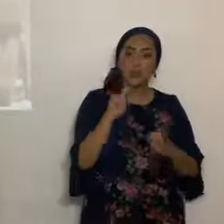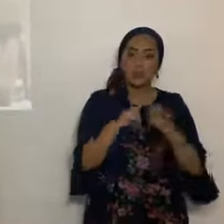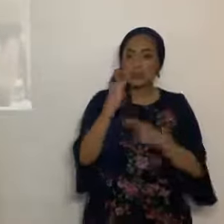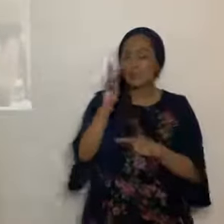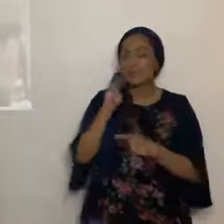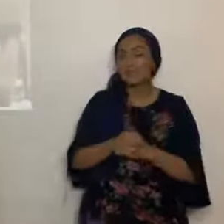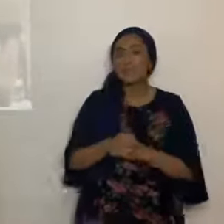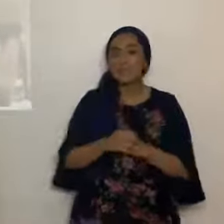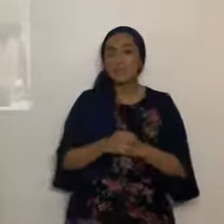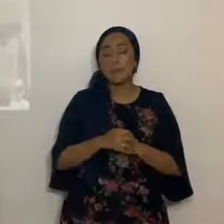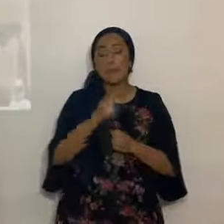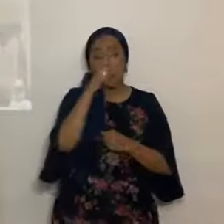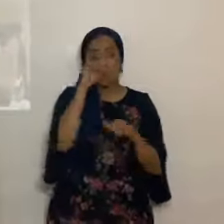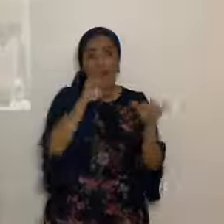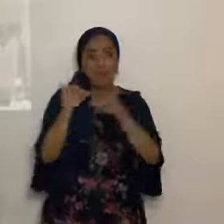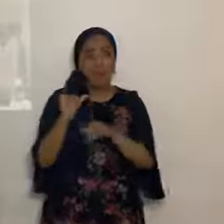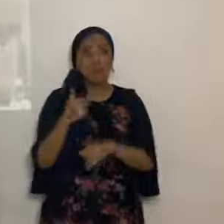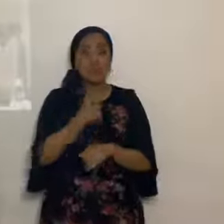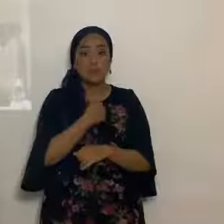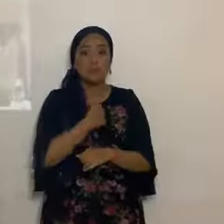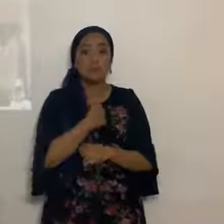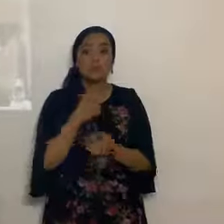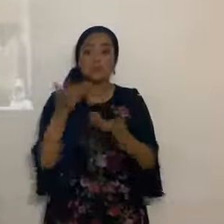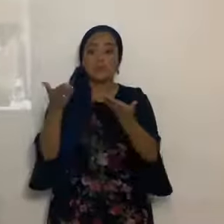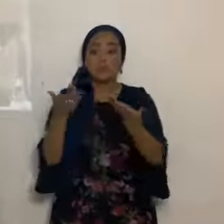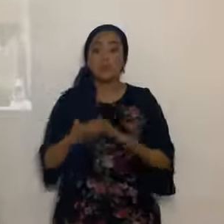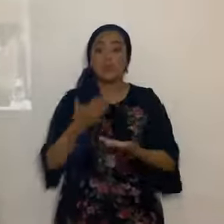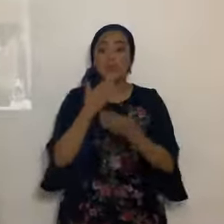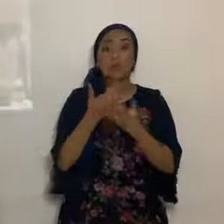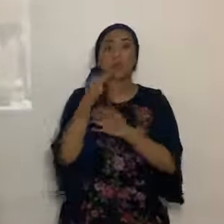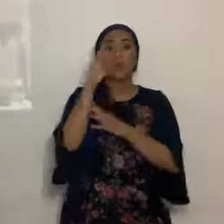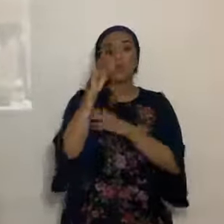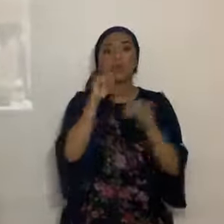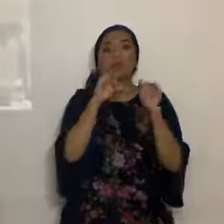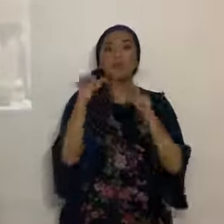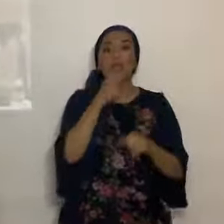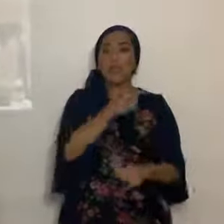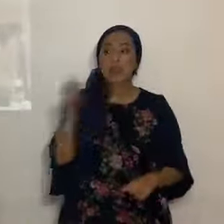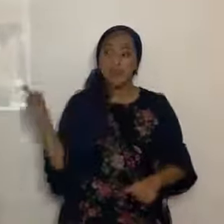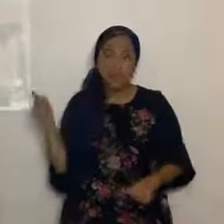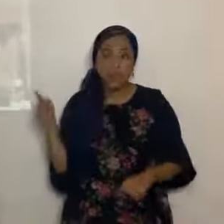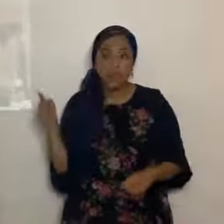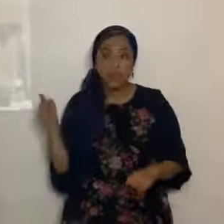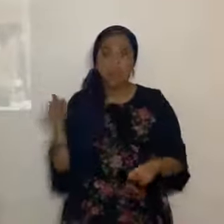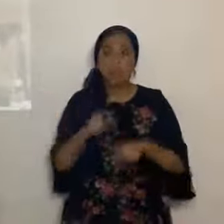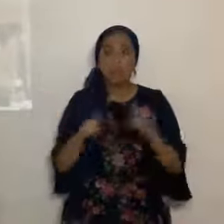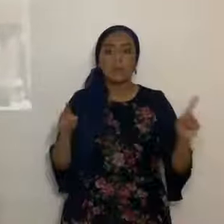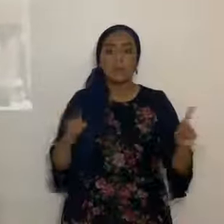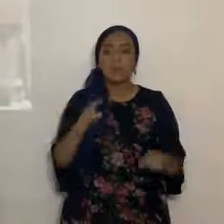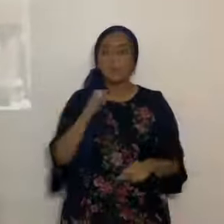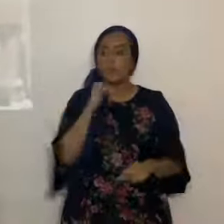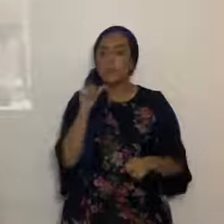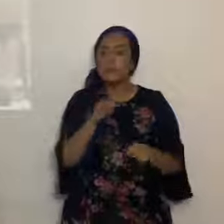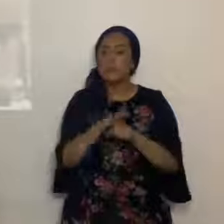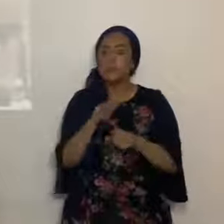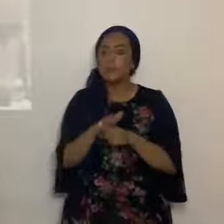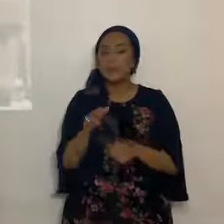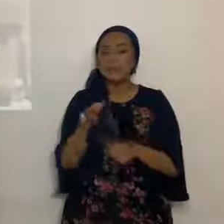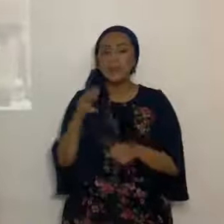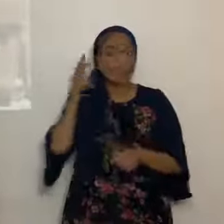6. Porque también a nosotros se nos ha anunciado la buena nueva como a ellos, pero no les aprovechó el oír la